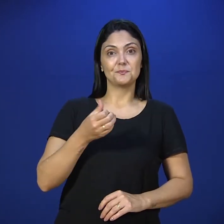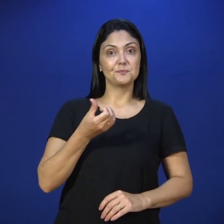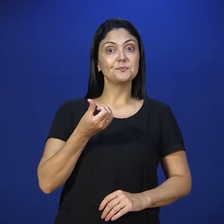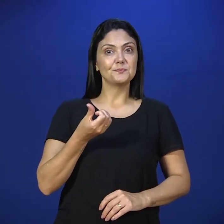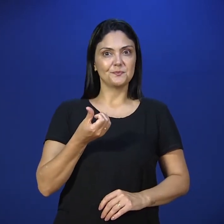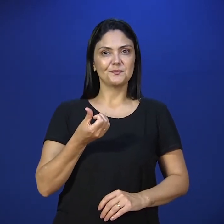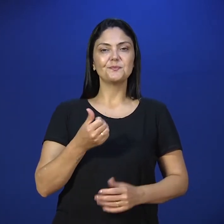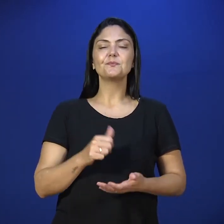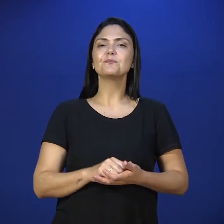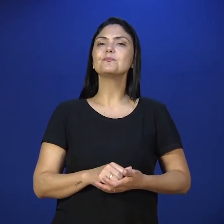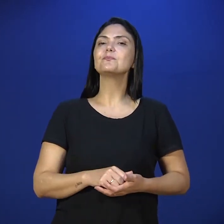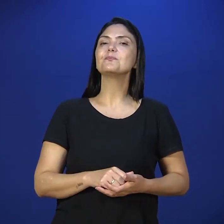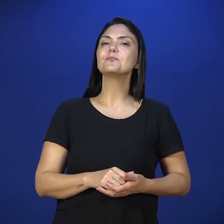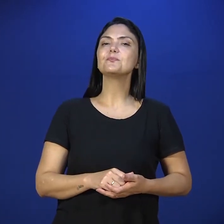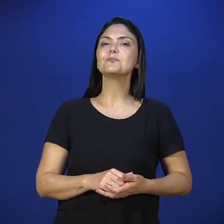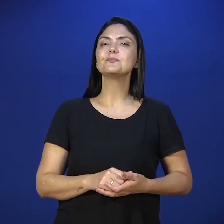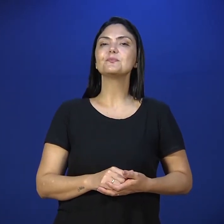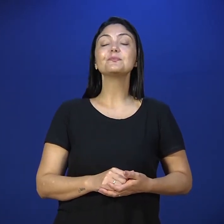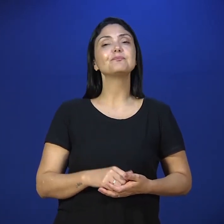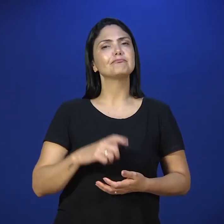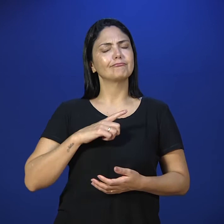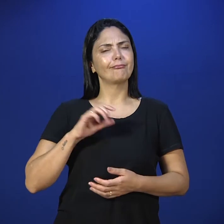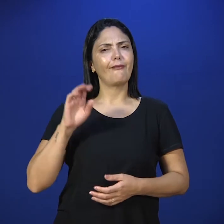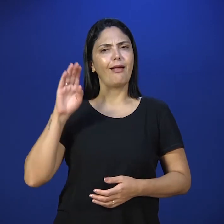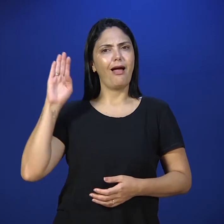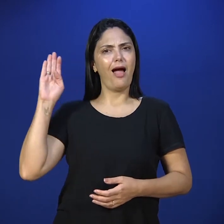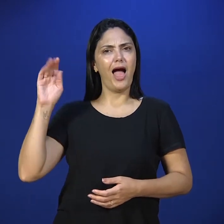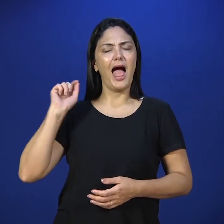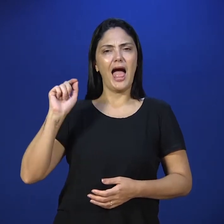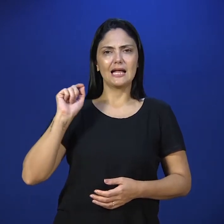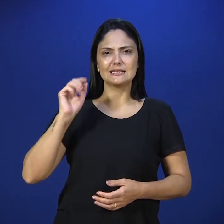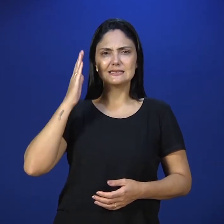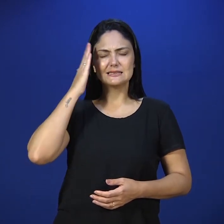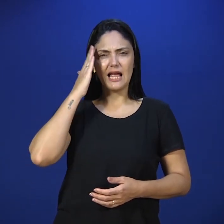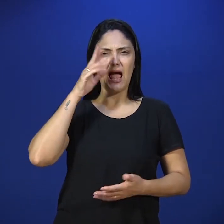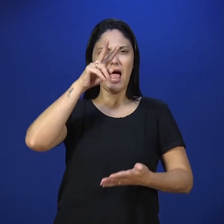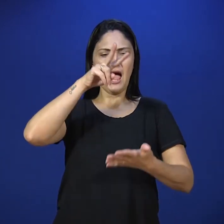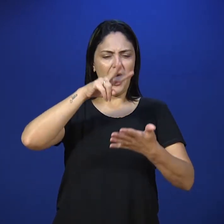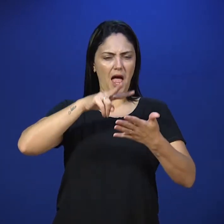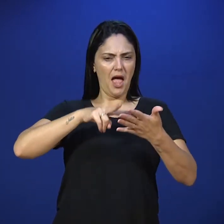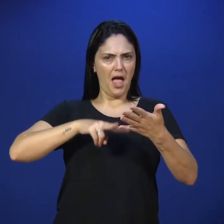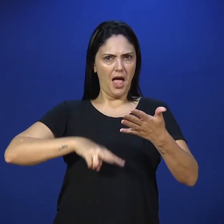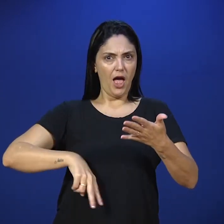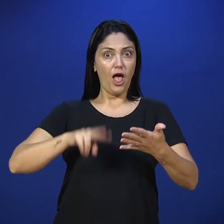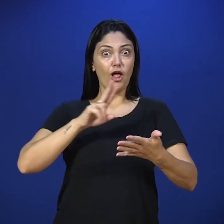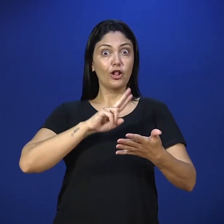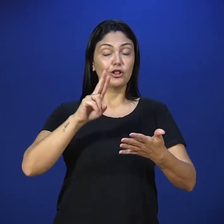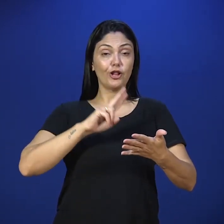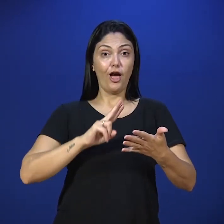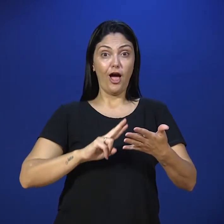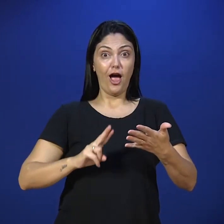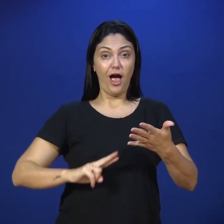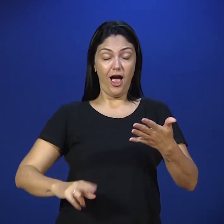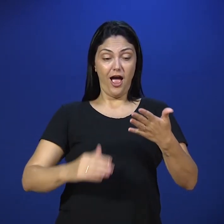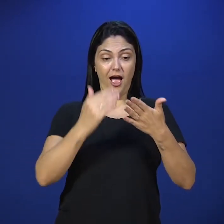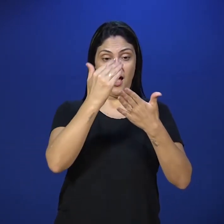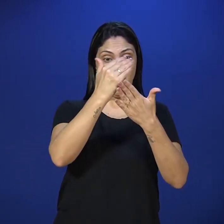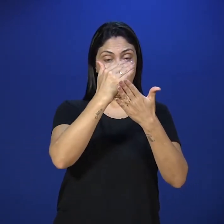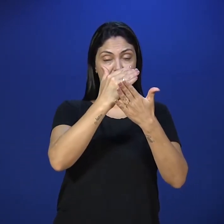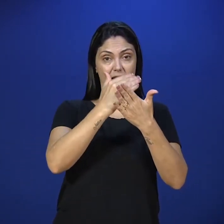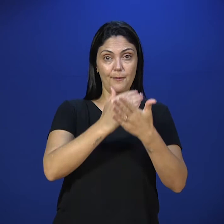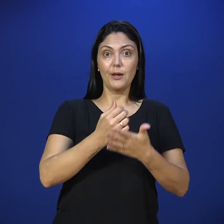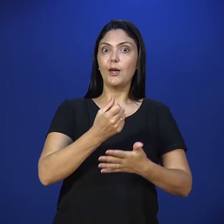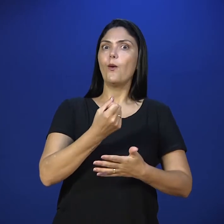9.394/96. 8.1. Fica o candidato ciente que o Unifor divulgará a relação nominal dos classificados, o número